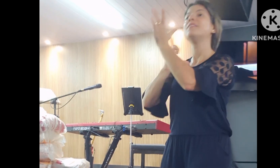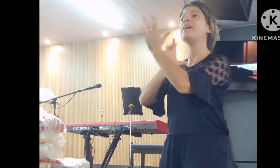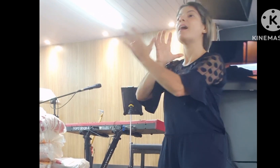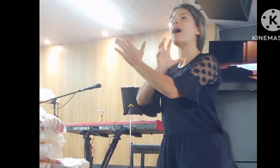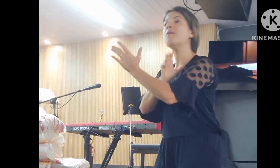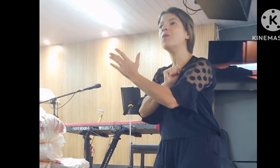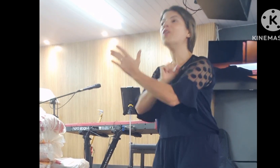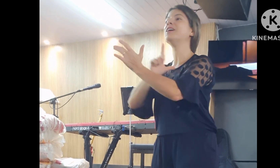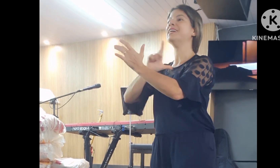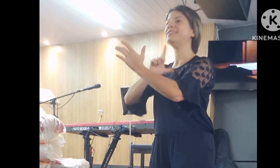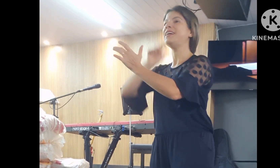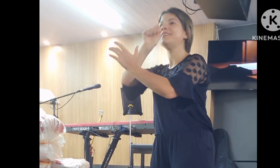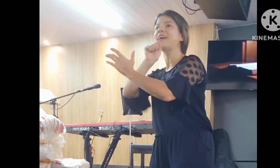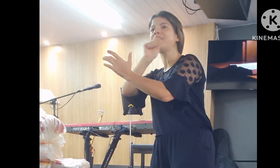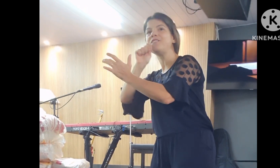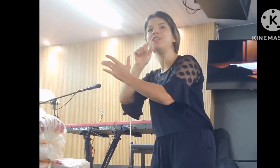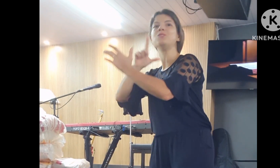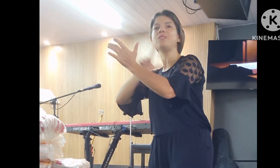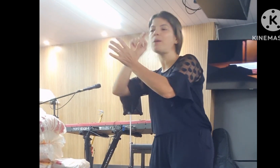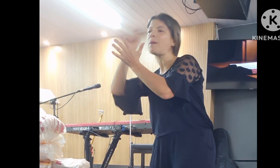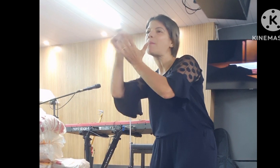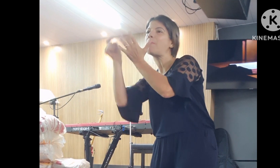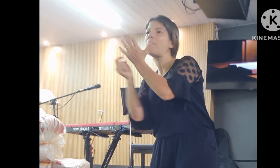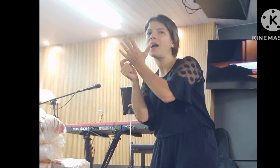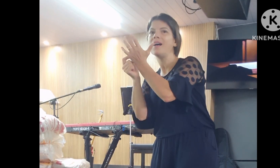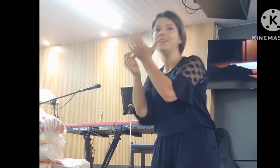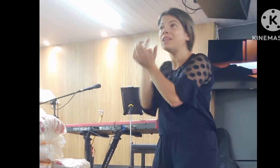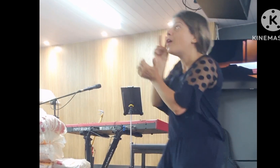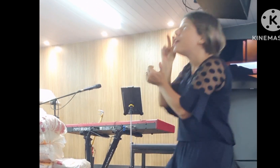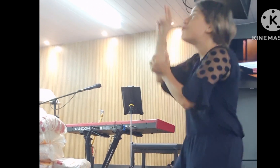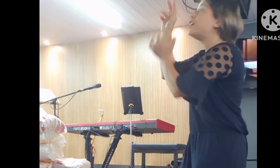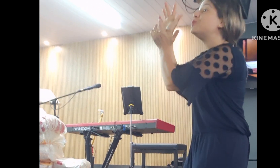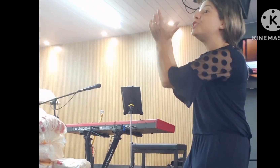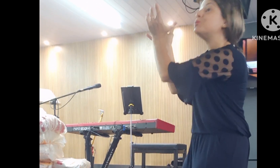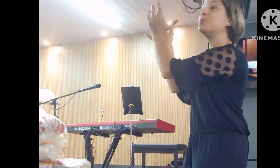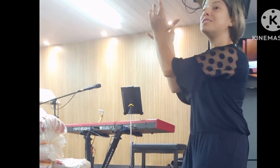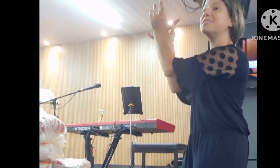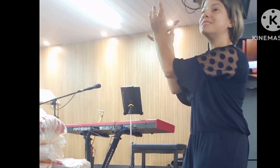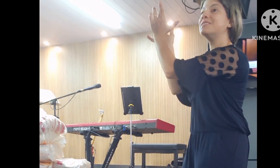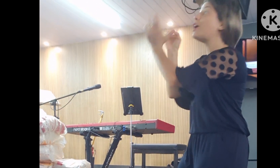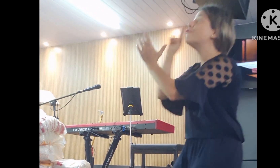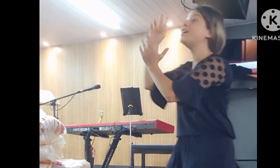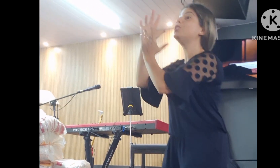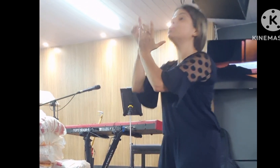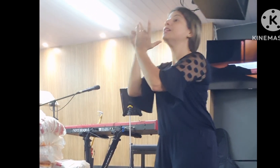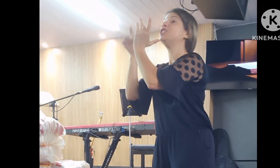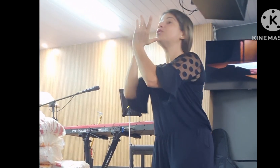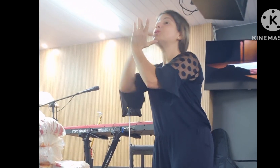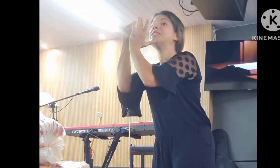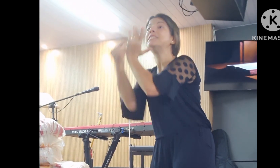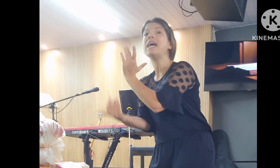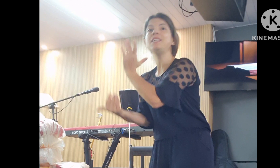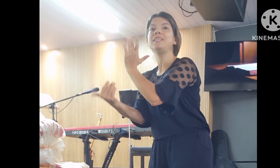Se Deus olha para você, Ele vê Jesus para ver você, você precisa entender isso, que quando você olha para Deus, você vai